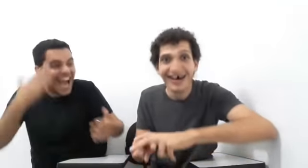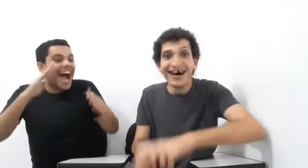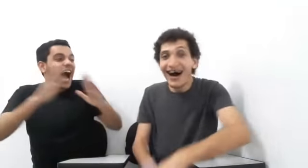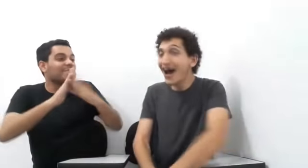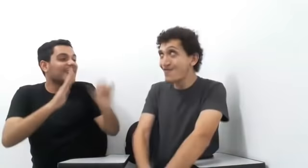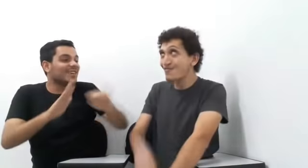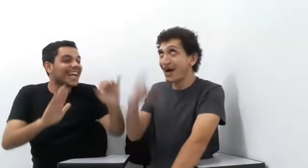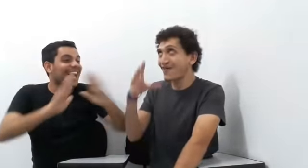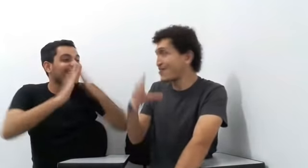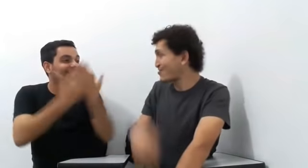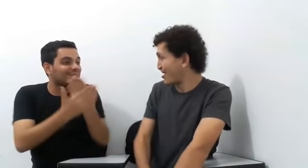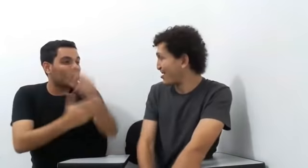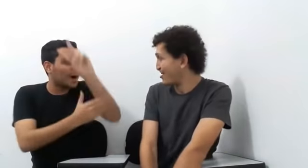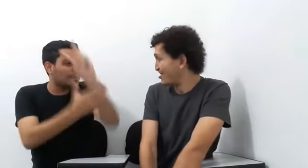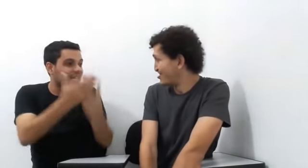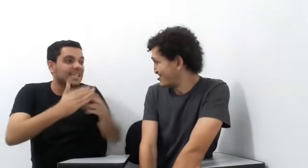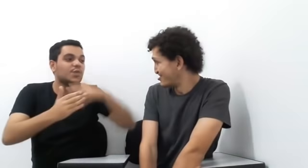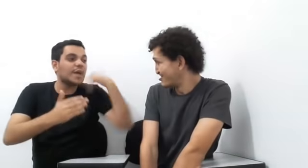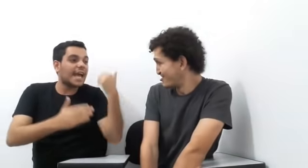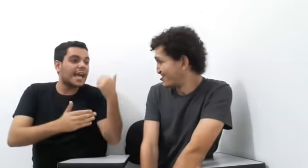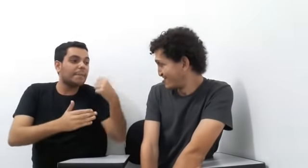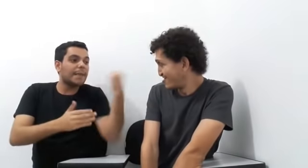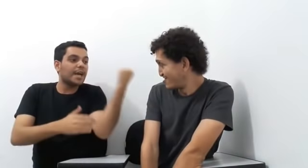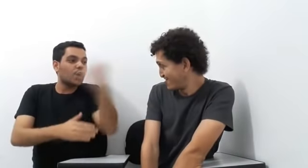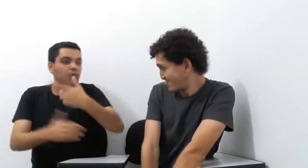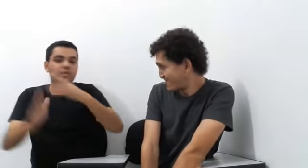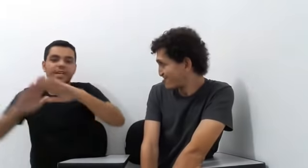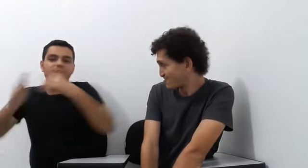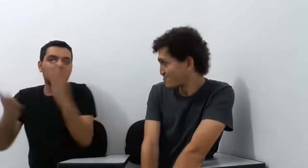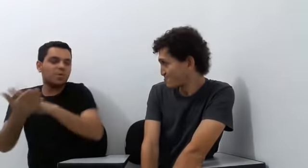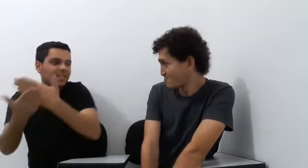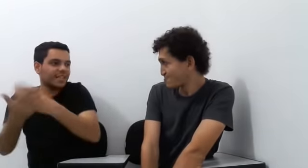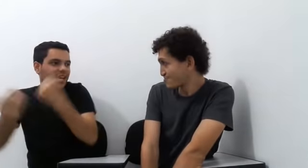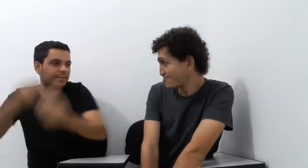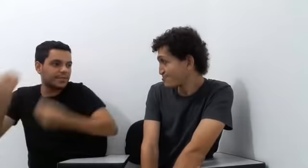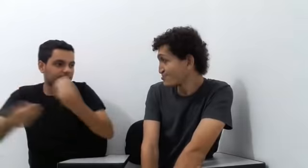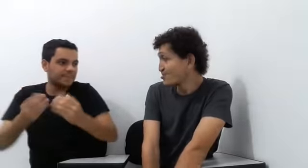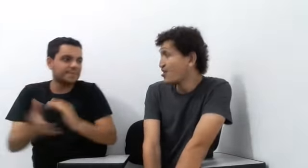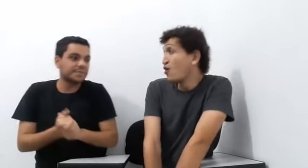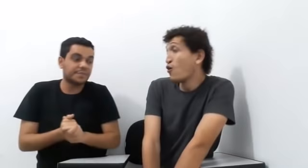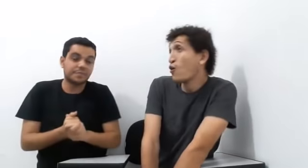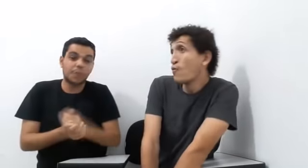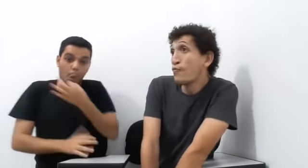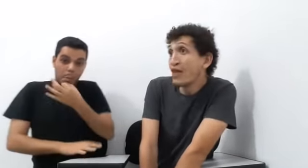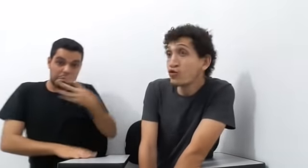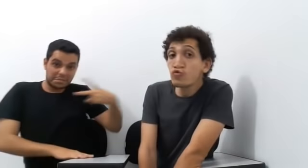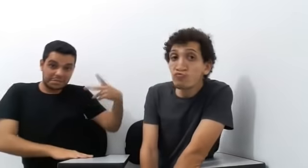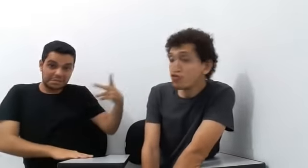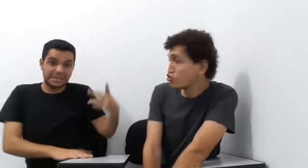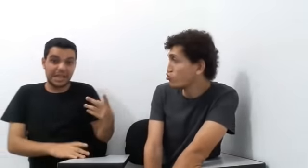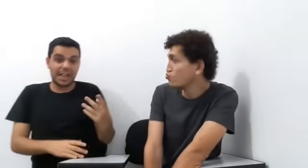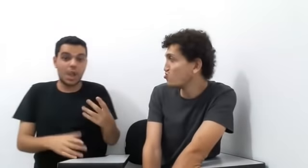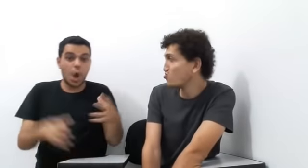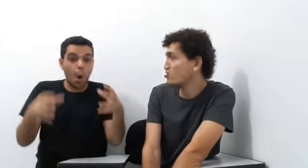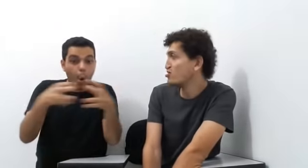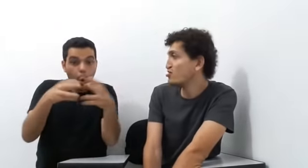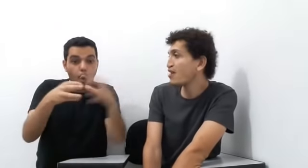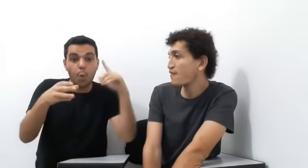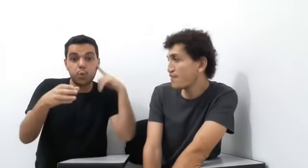A pergunta é se a escola bilíngue é melhor do que só com intérprete. Tem grupo de surdos que pretendem